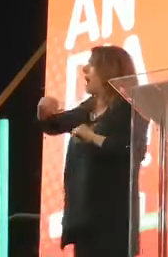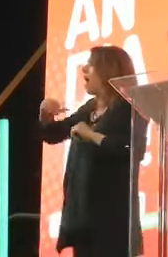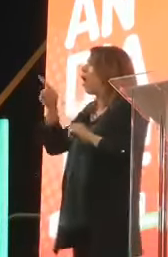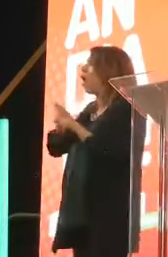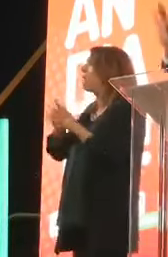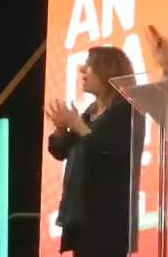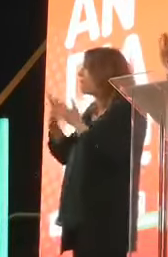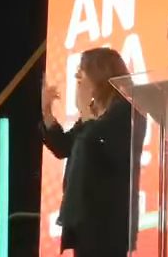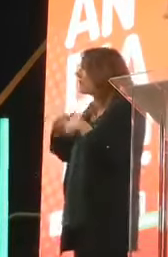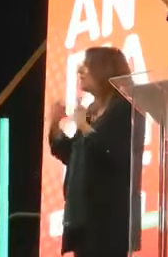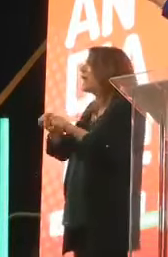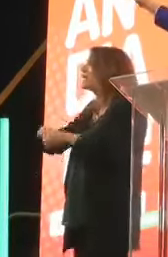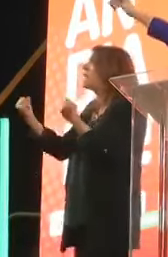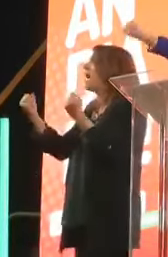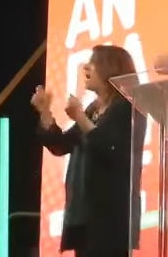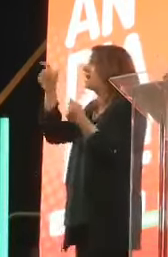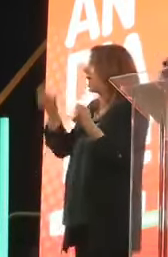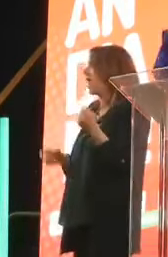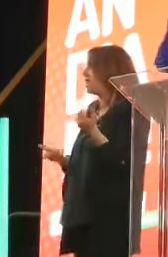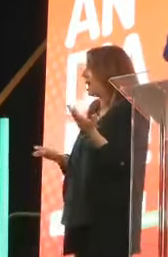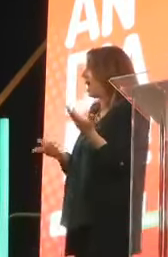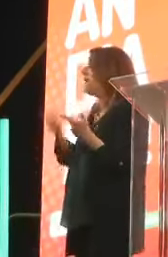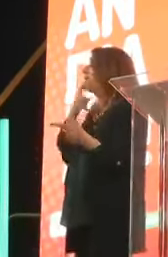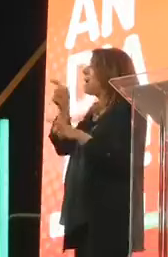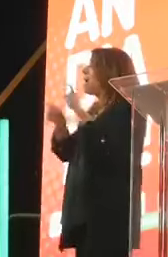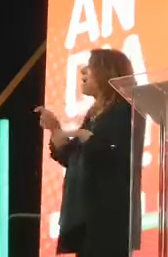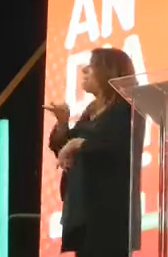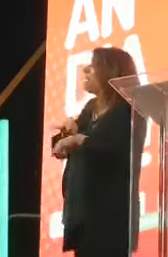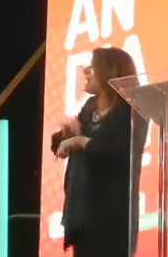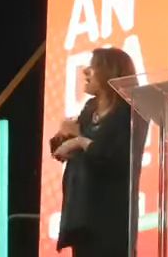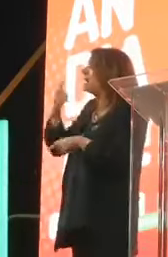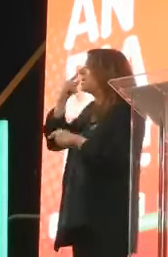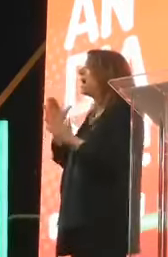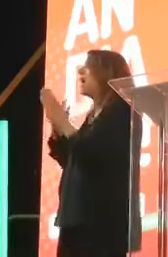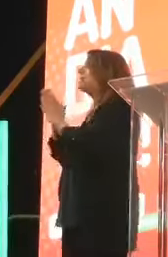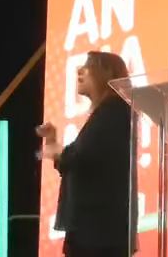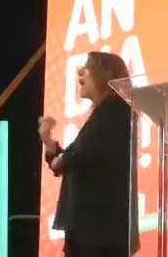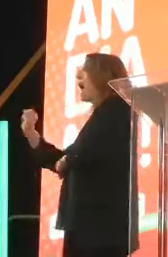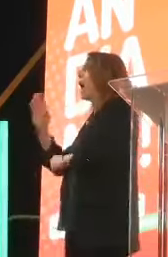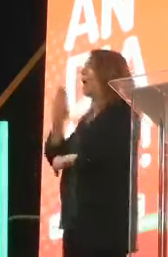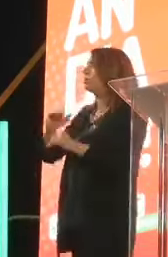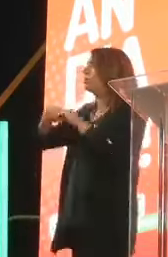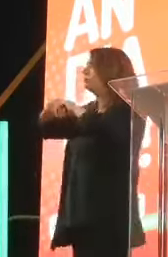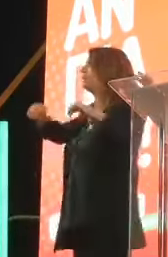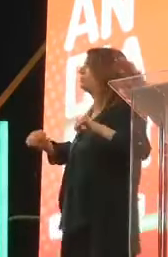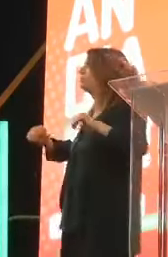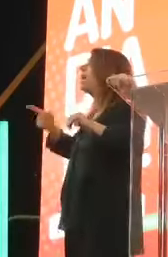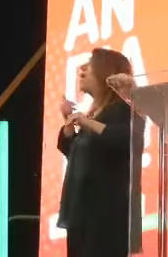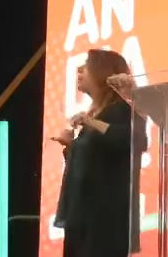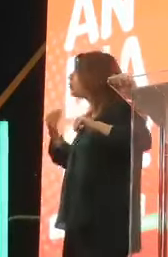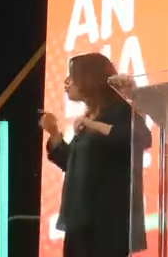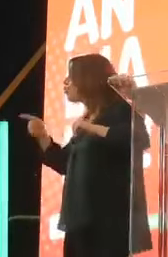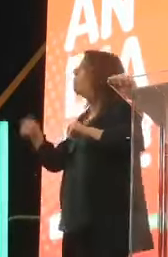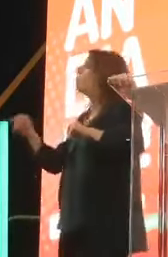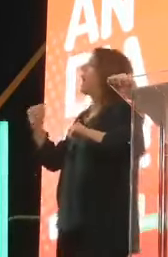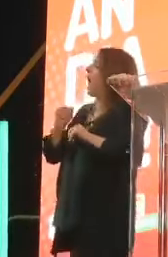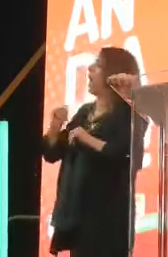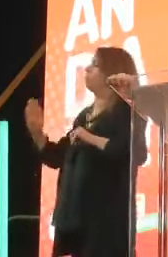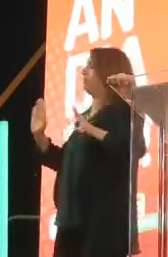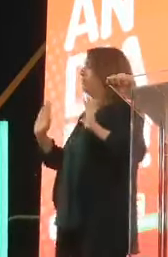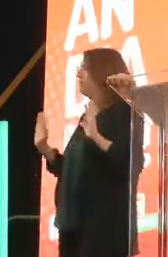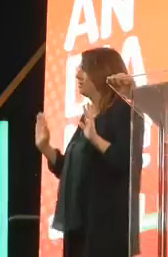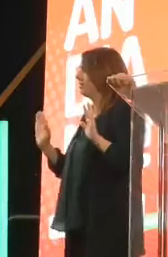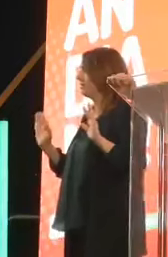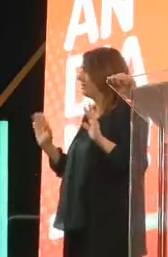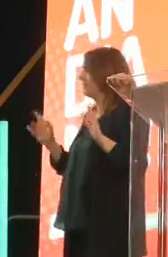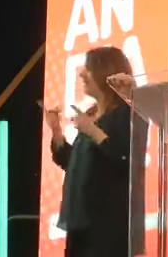questa, che certifica pazienti di serie A e pazienti di serie B a seconda di dove sono nati. Sono gli